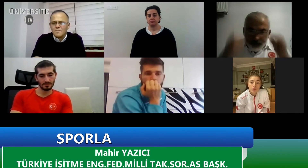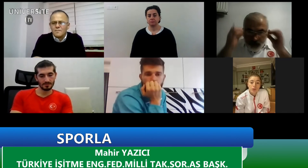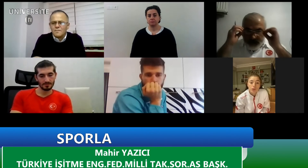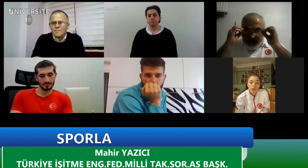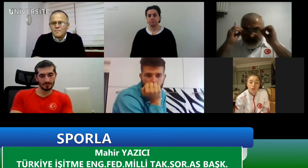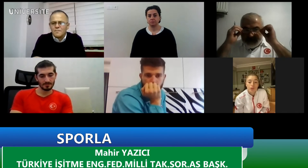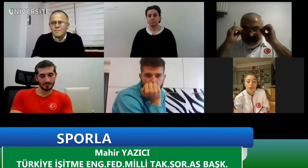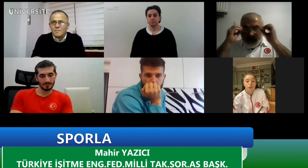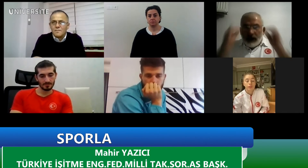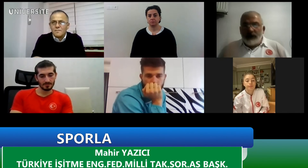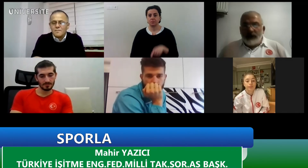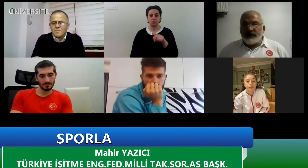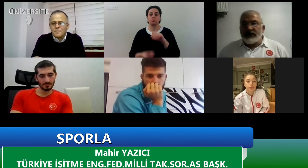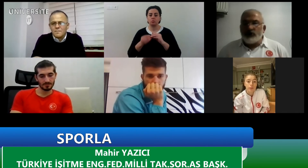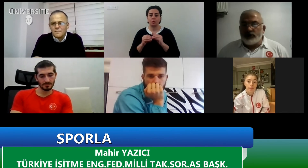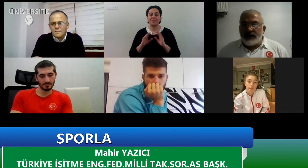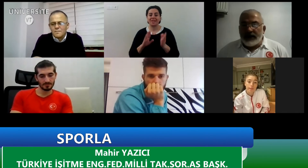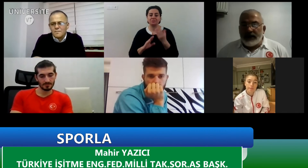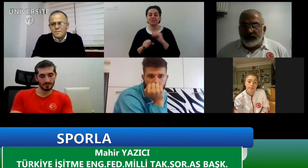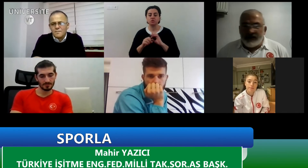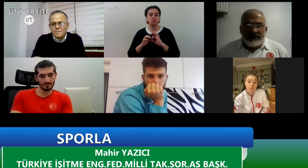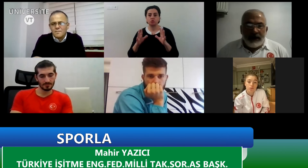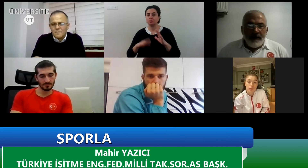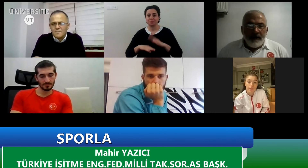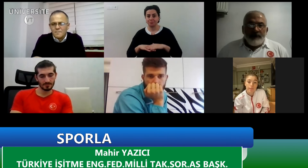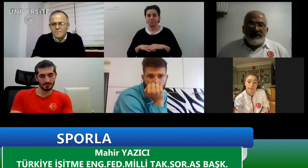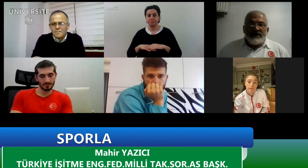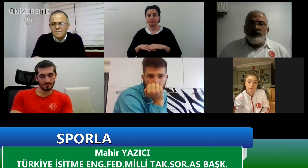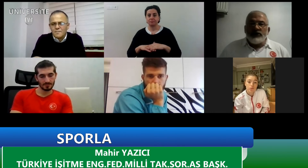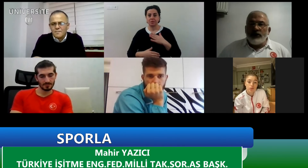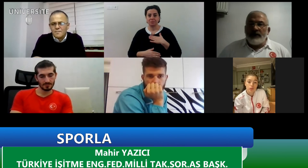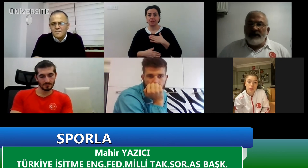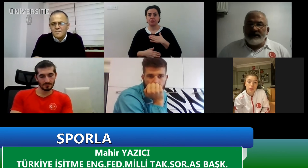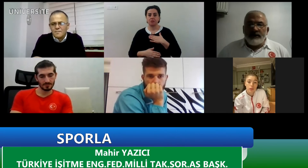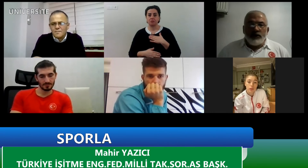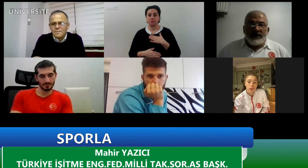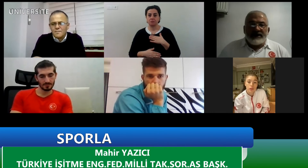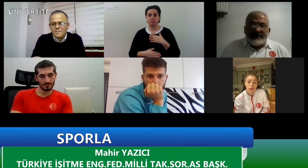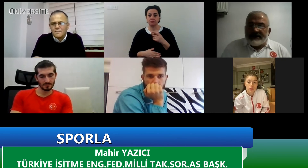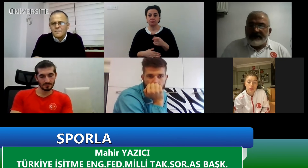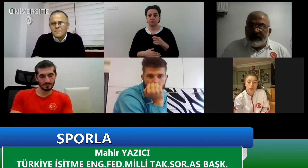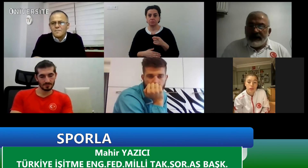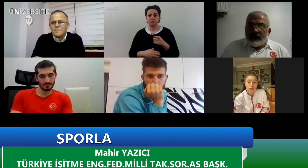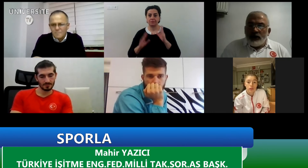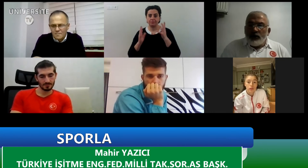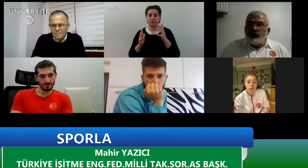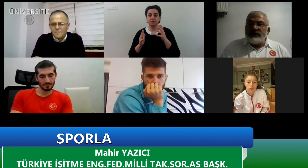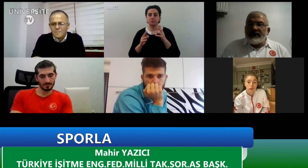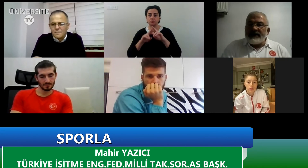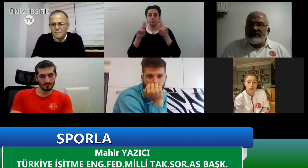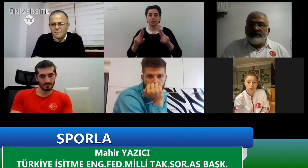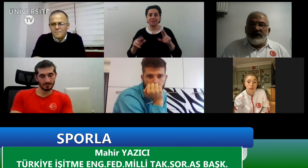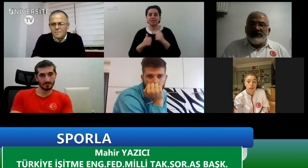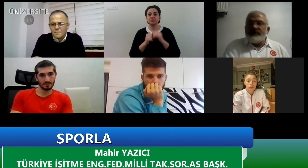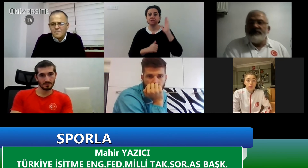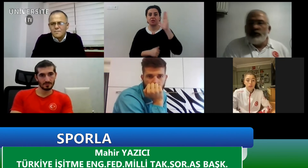benzer problemlerimizi aşmak için çözümler yaptık. Mesela bizden önceki dönemlerde bu kadar sıklıkla